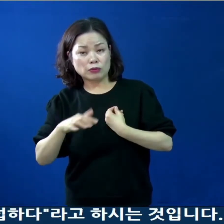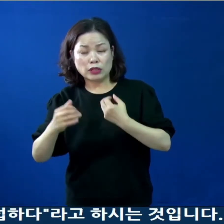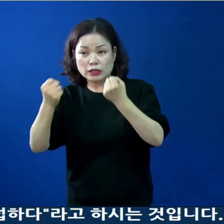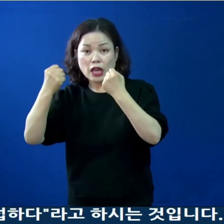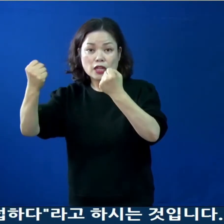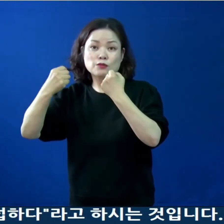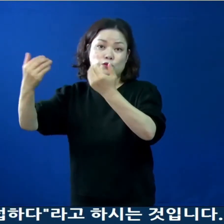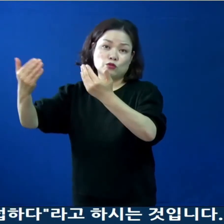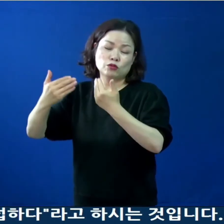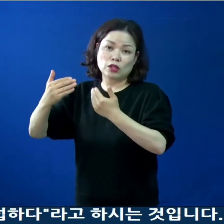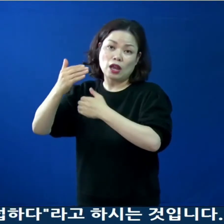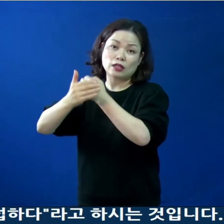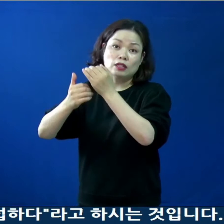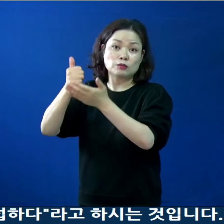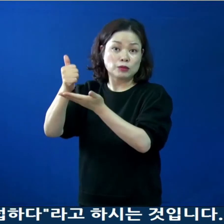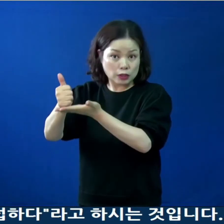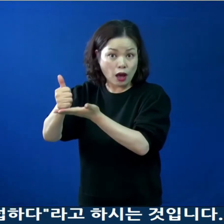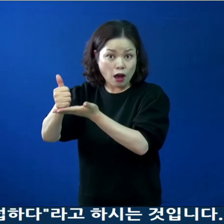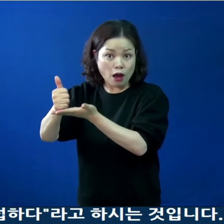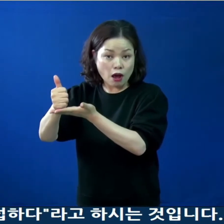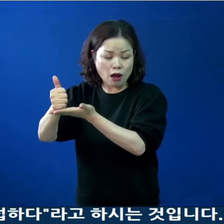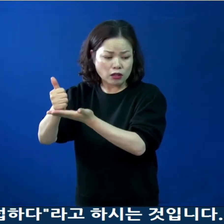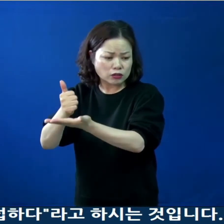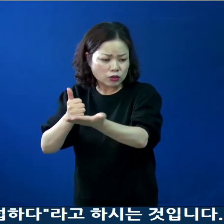하나님, 내가 그런 존재다.